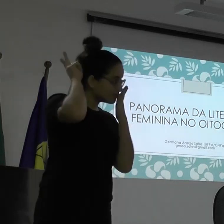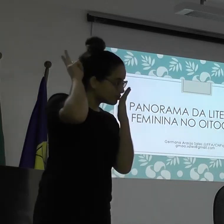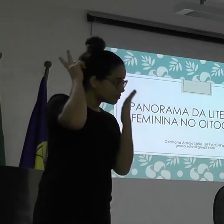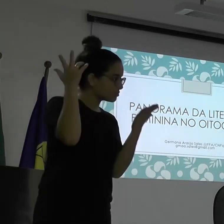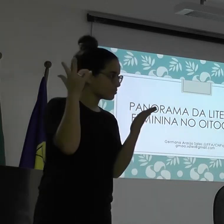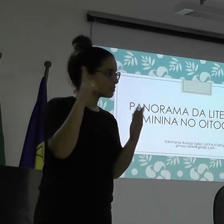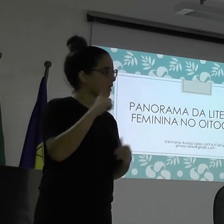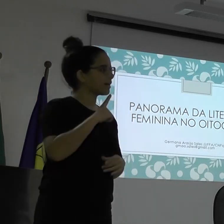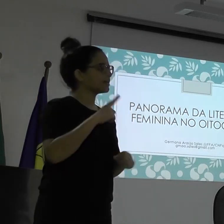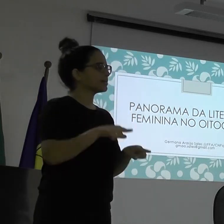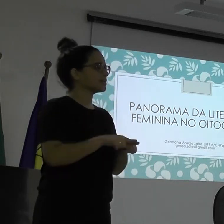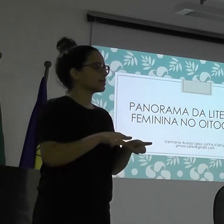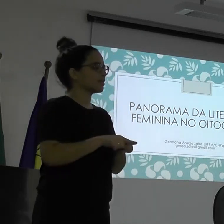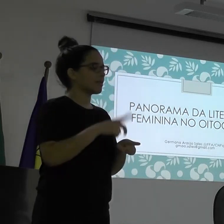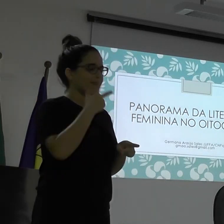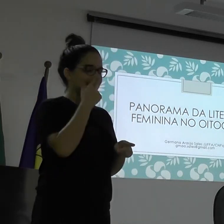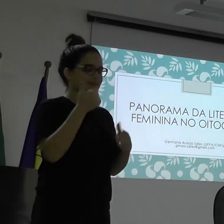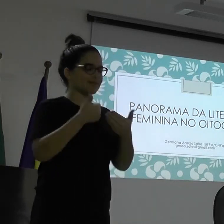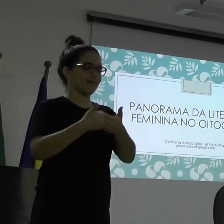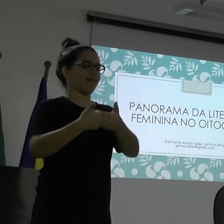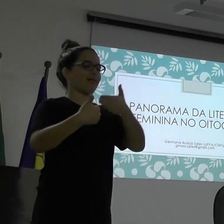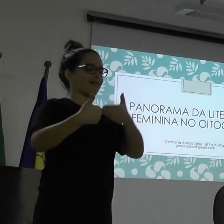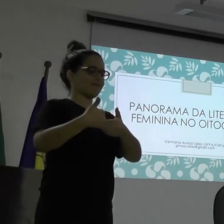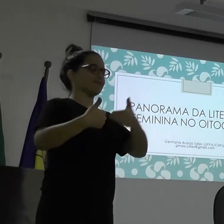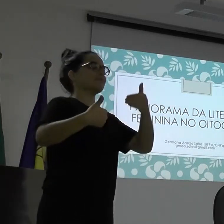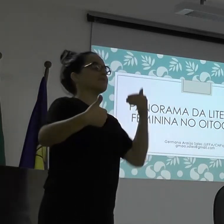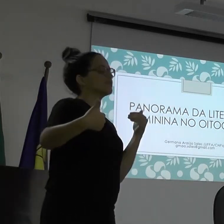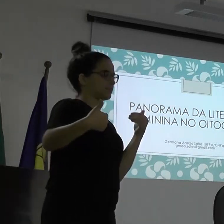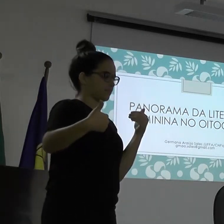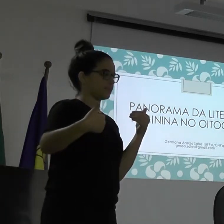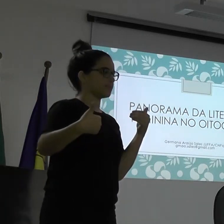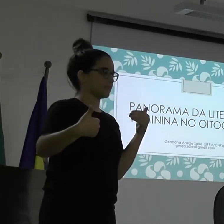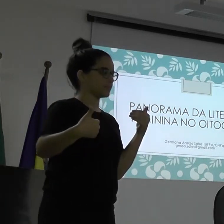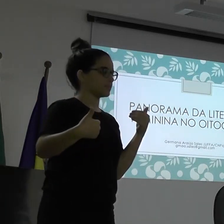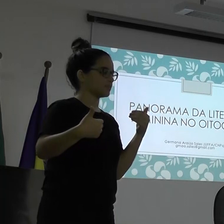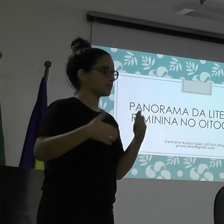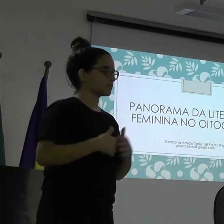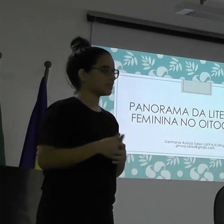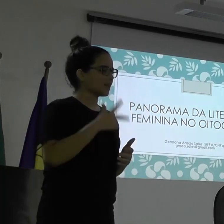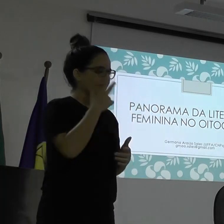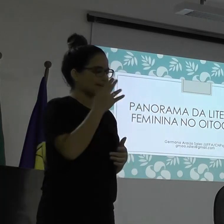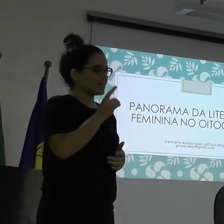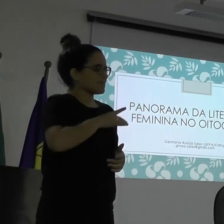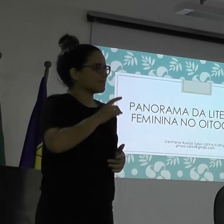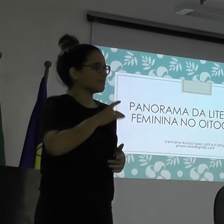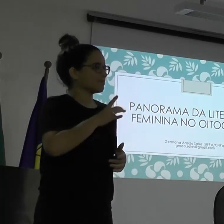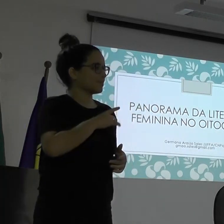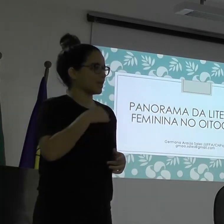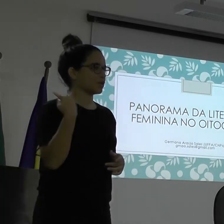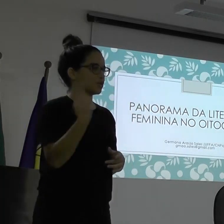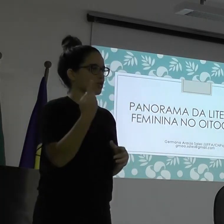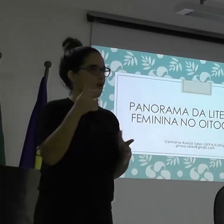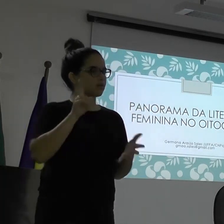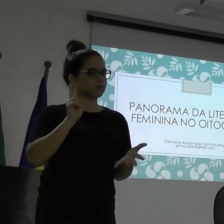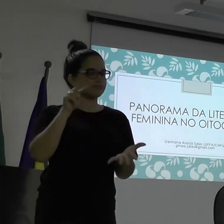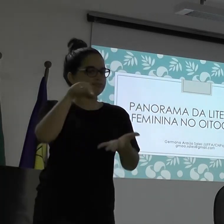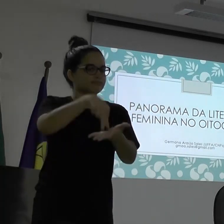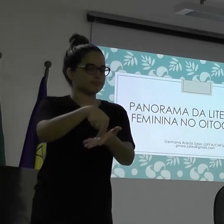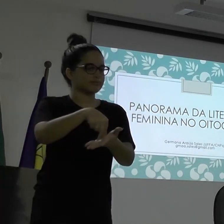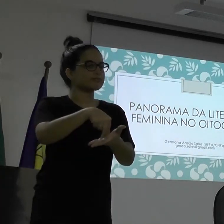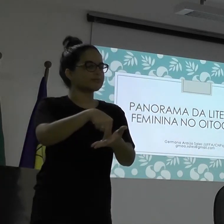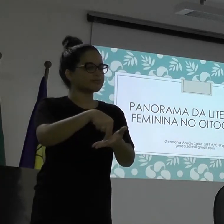aí tem também um afastamento, um interesse maior, né, esse medo presente, né, da gente estar ocupando esses